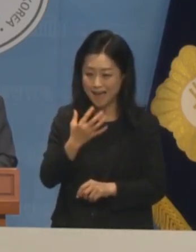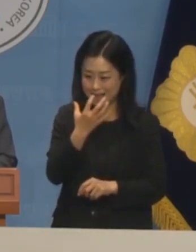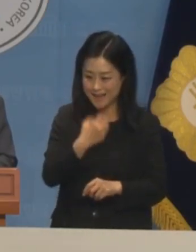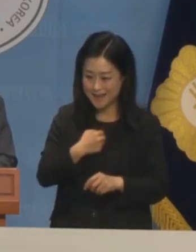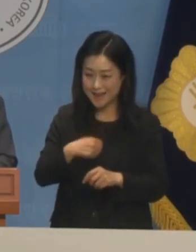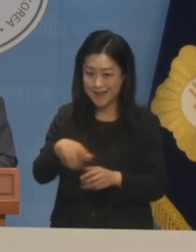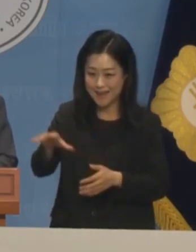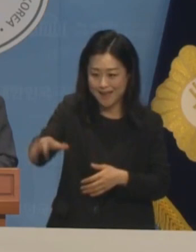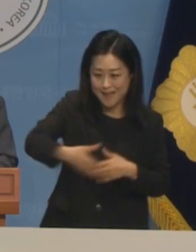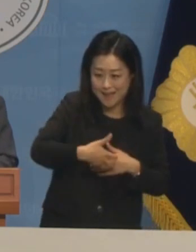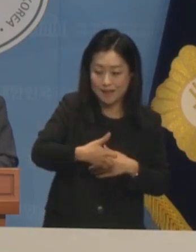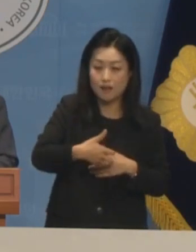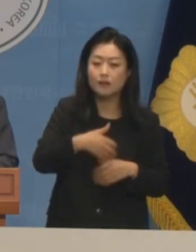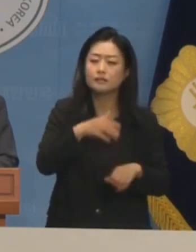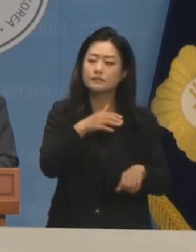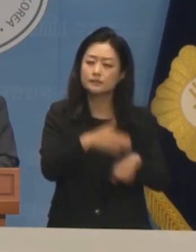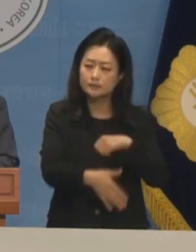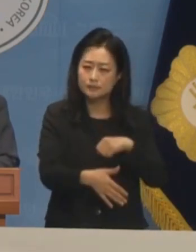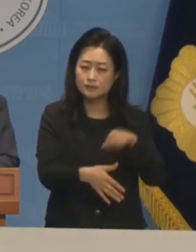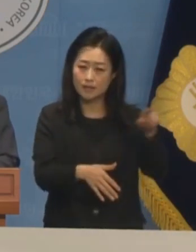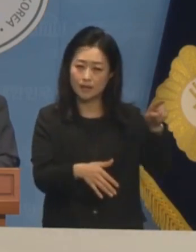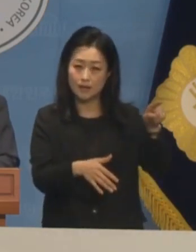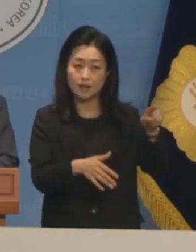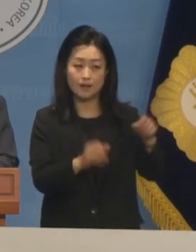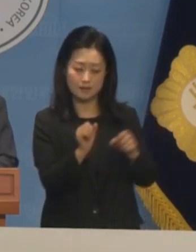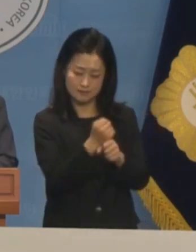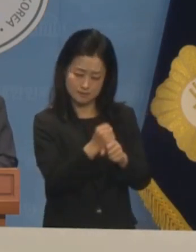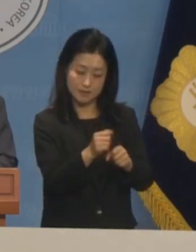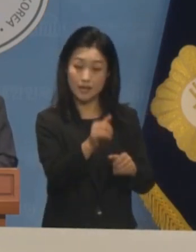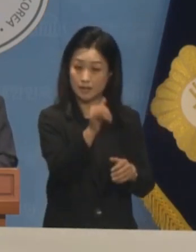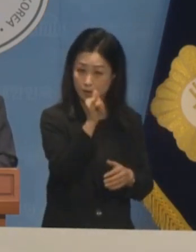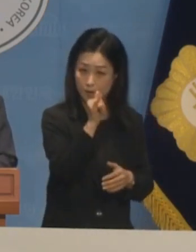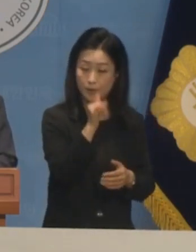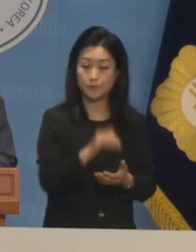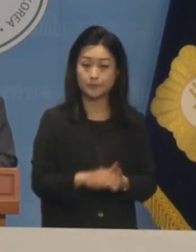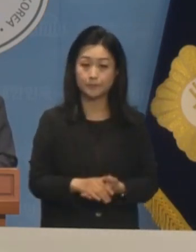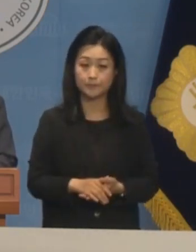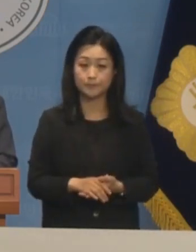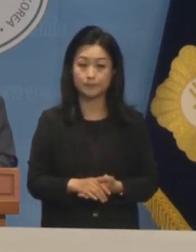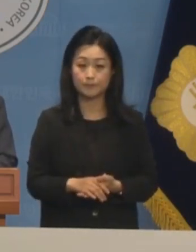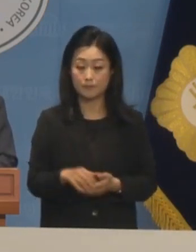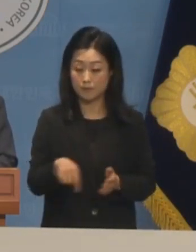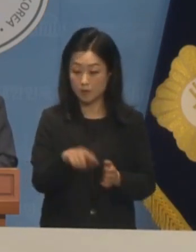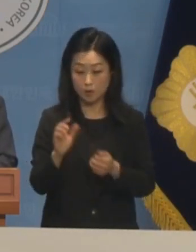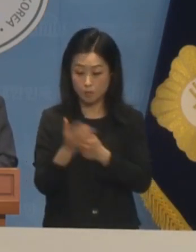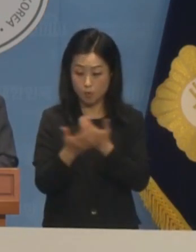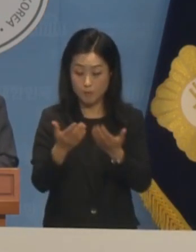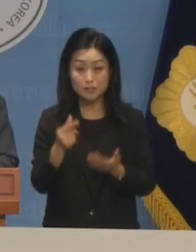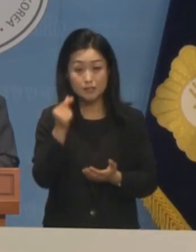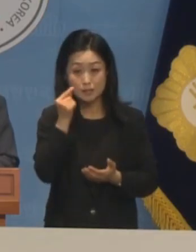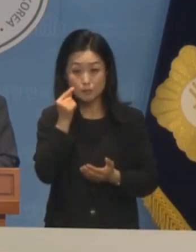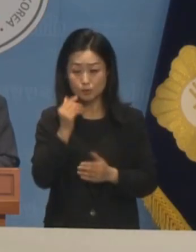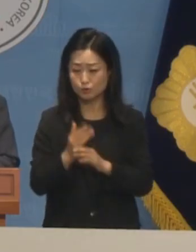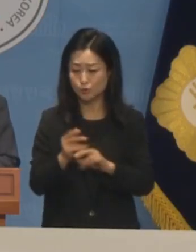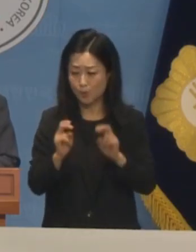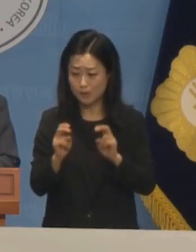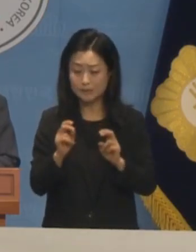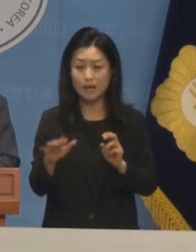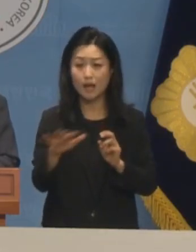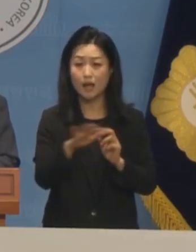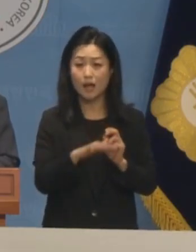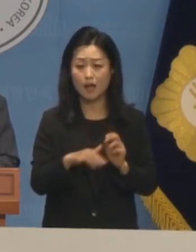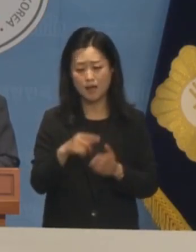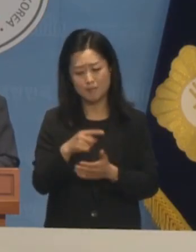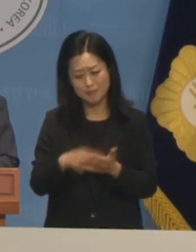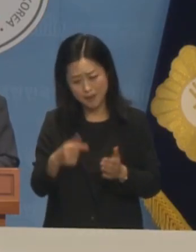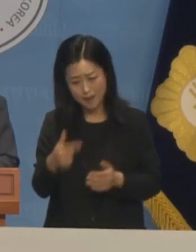구조에 편입시키는 불공정을 다양하게 시도하고 있다. 제도적 보호를 받지 못하는 힘없는 중소기업들은 불리한